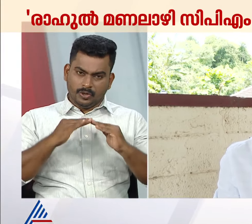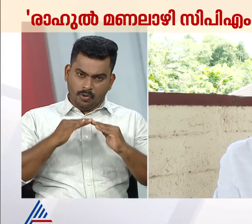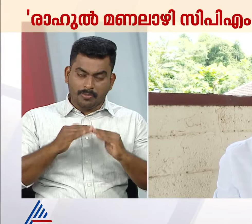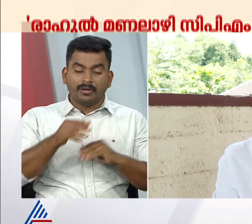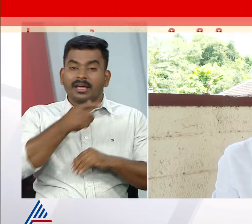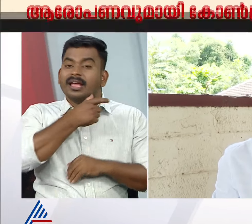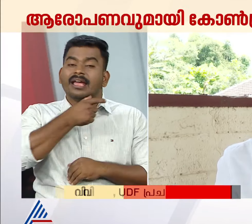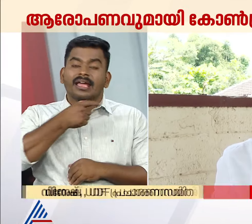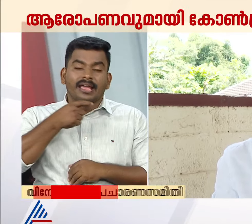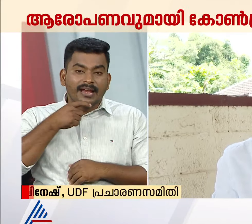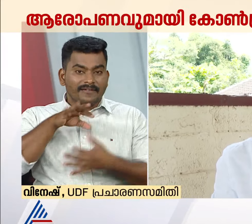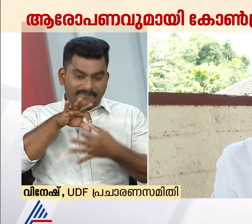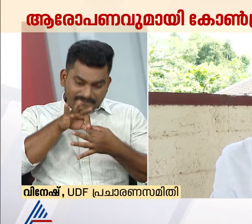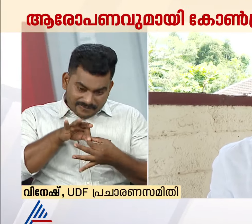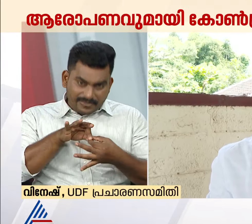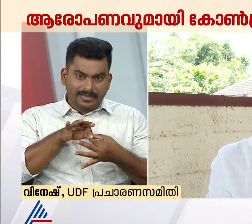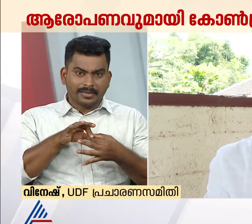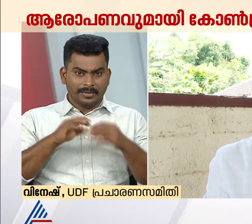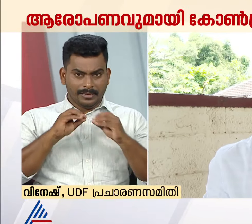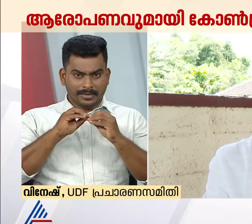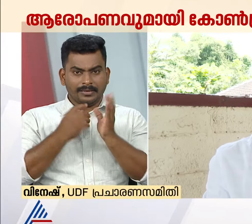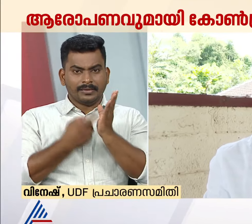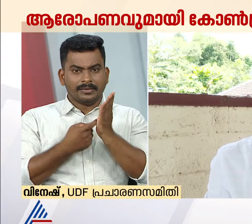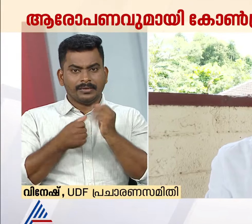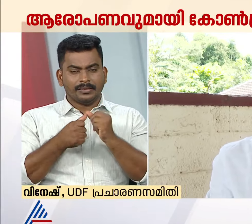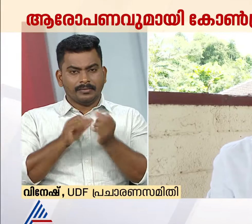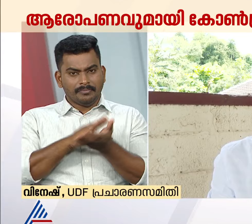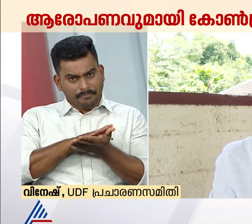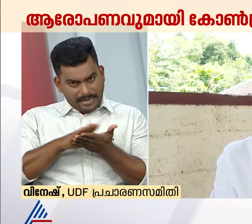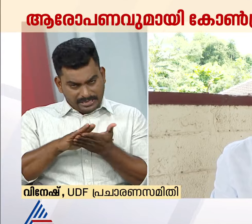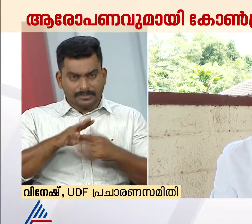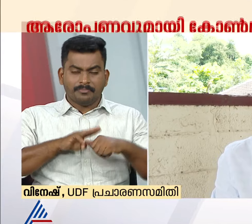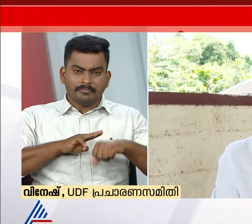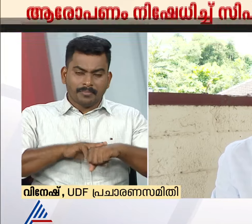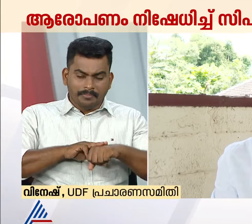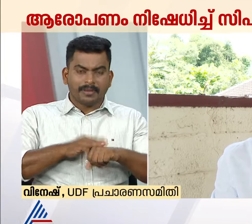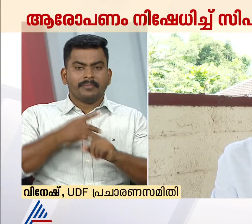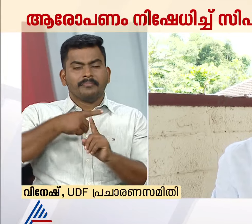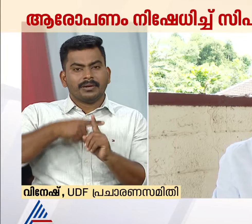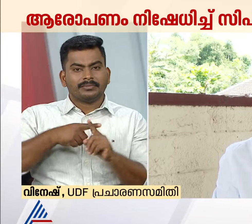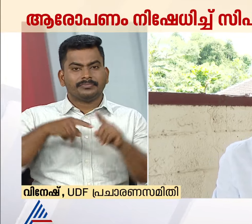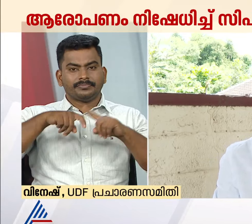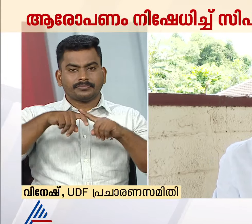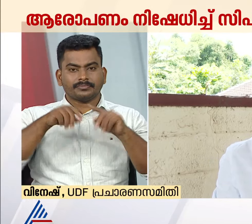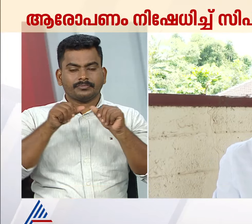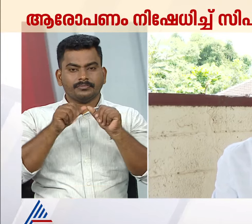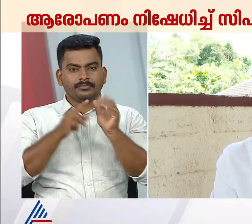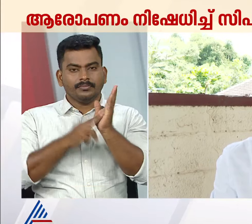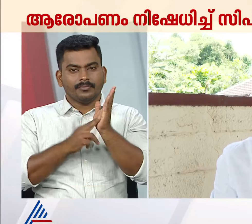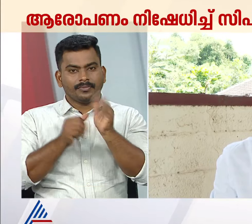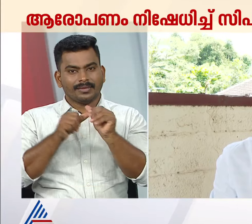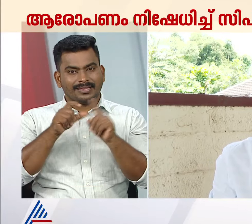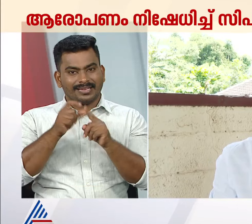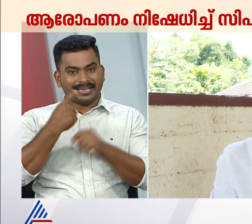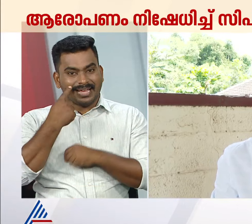പാർട്ടിയുടെ സി പി ഐ എമ്മിൻ്റെ കടകുറിശി ബ്രാഞ്ച് മെമ്പറാണ്. കണ്ണാടി ലോക്കൽ കമ്മിറ്റി സെക്രട്ടറിയും ജില്ലാ സെക്രട്ടറിയും എല്ലാം നേരിൽ